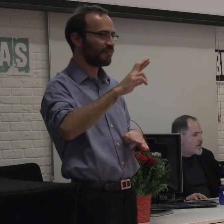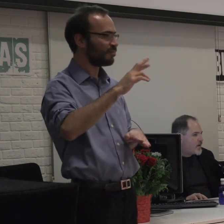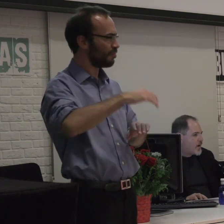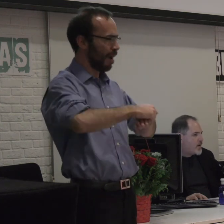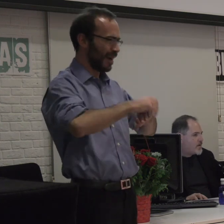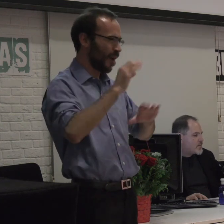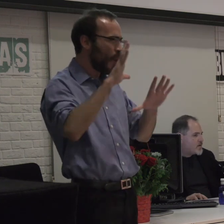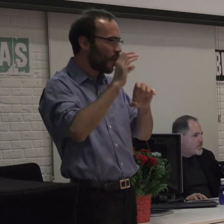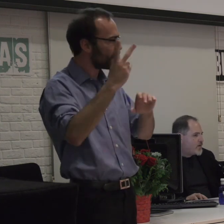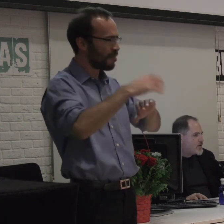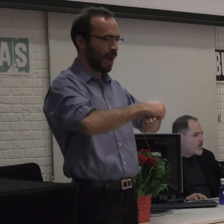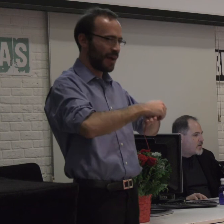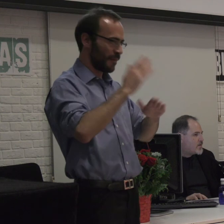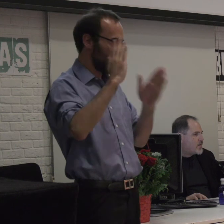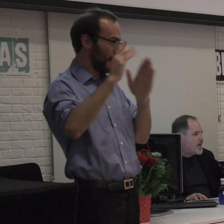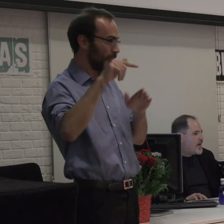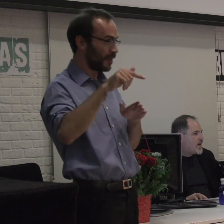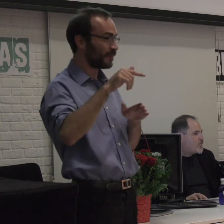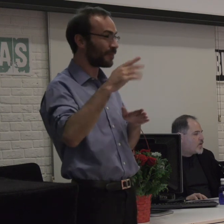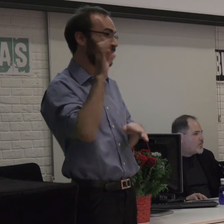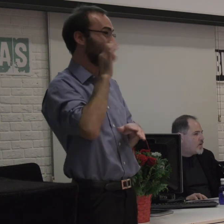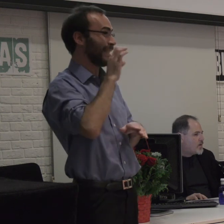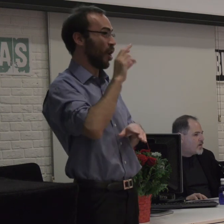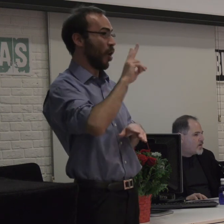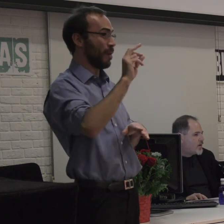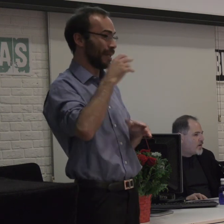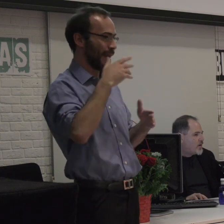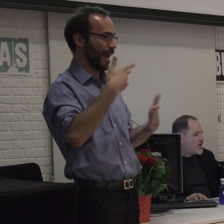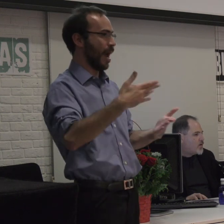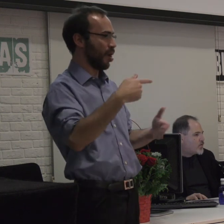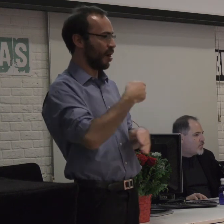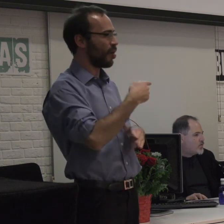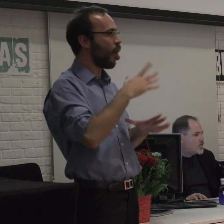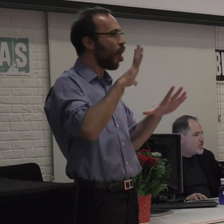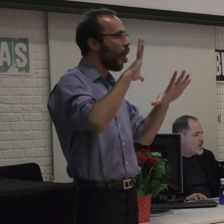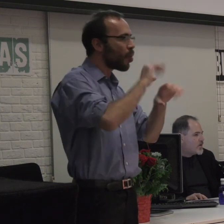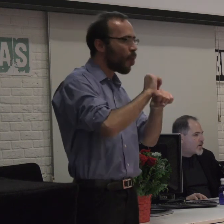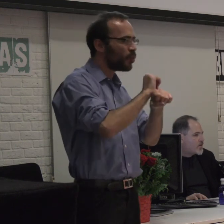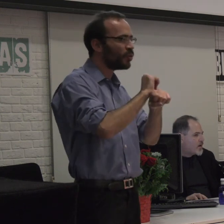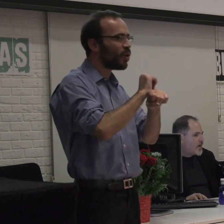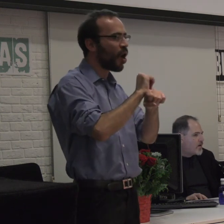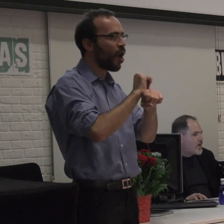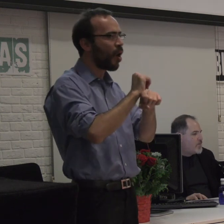Valle Inclán, estamos en pleno siglo XX, en el cual conviven lo oculto y lo racional.